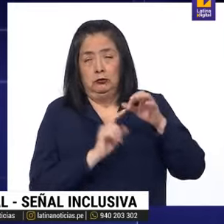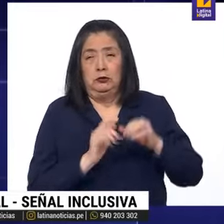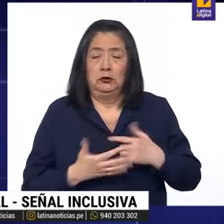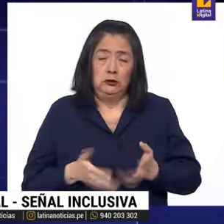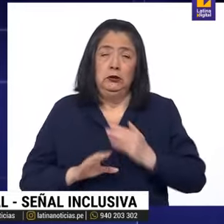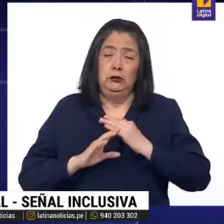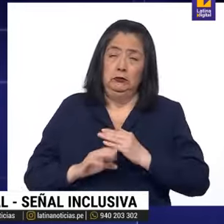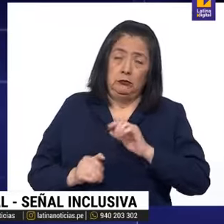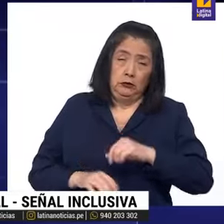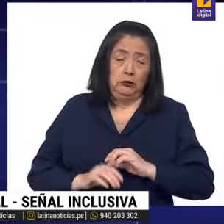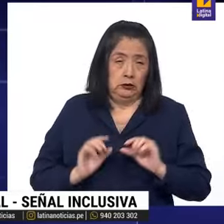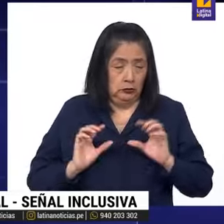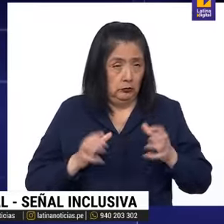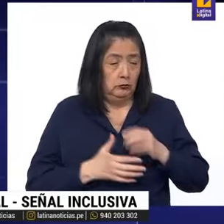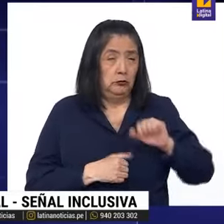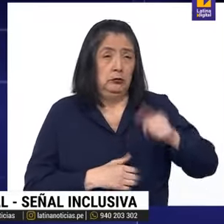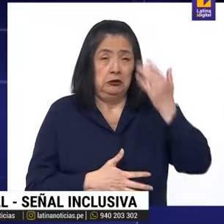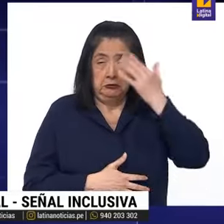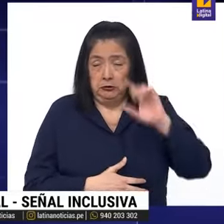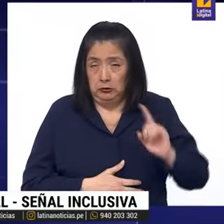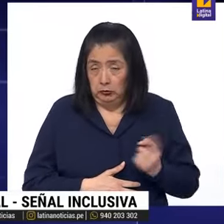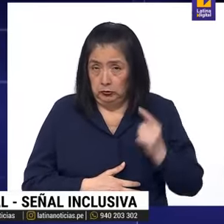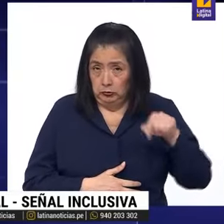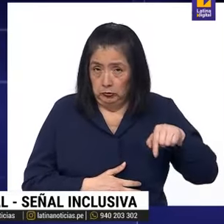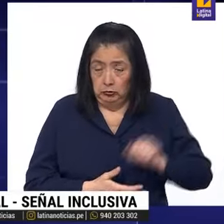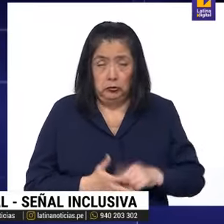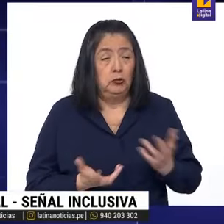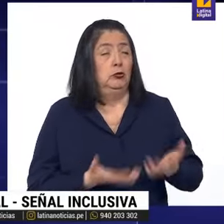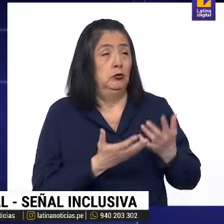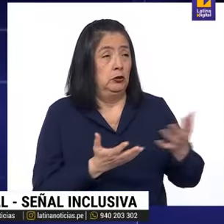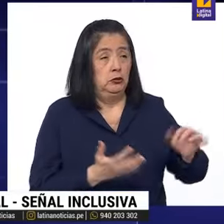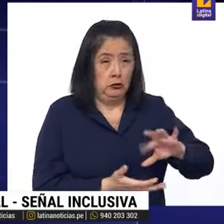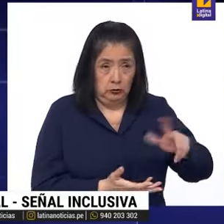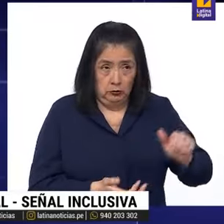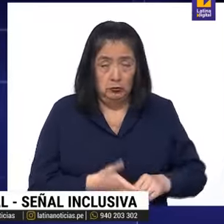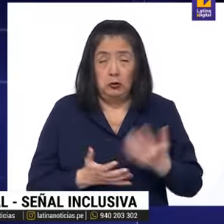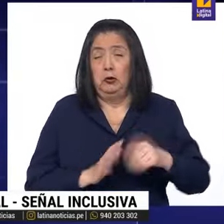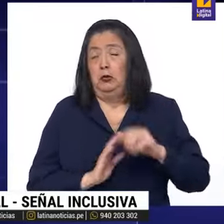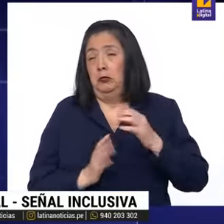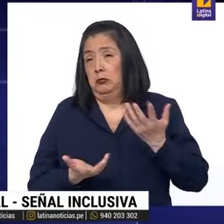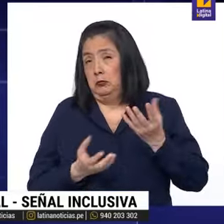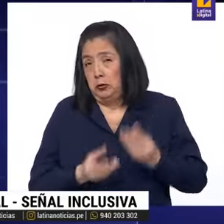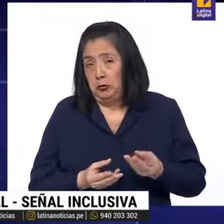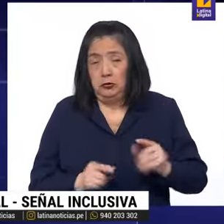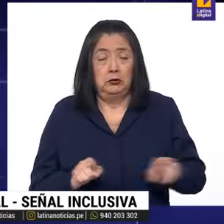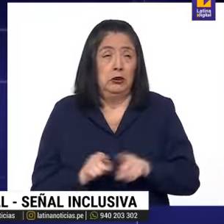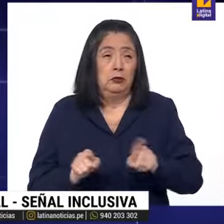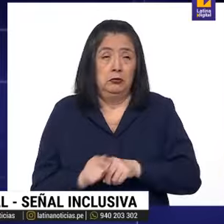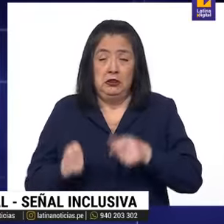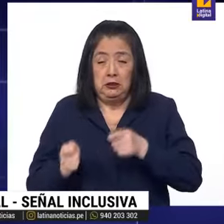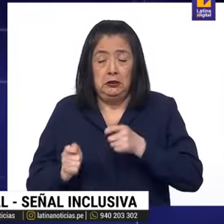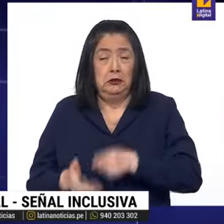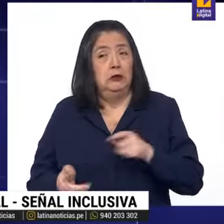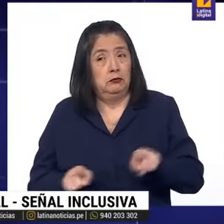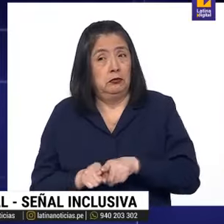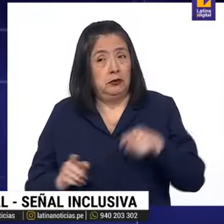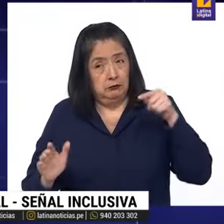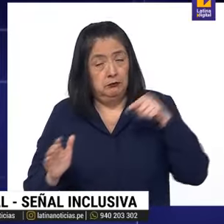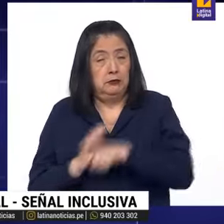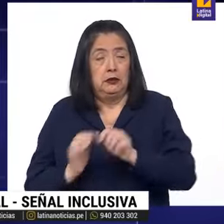lucha contra el crimen organizado, porque en San Martín no solamente ocurren delitos contra el patrimonio o delitos menores, sino también hay extorsiones,